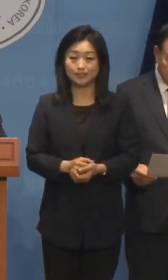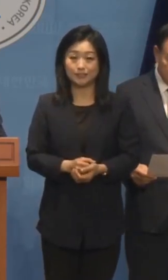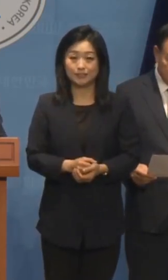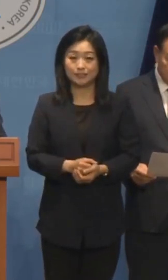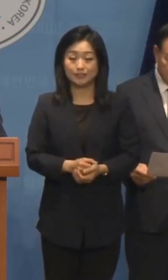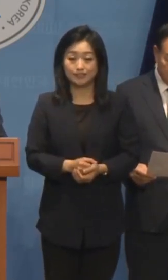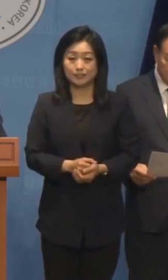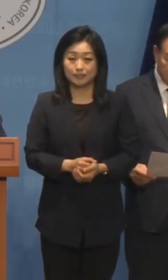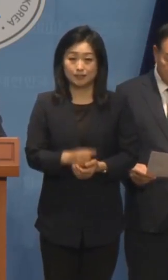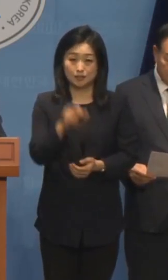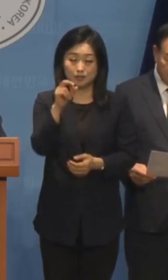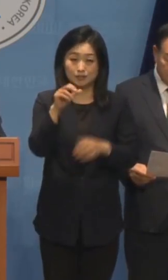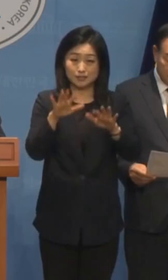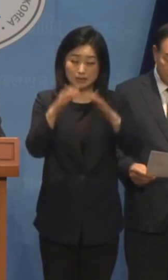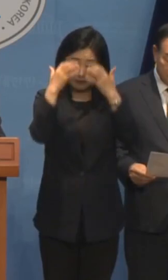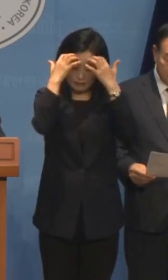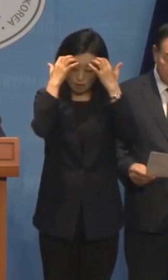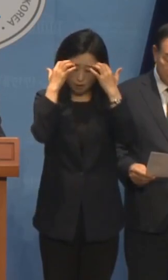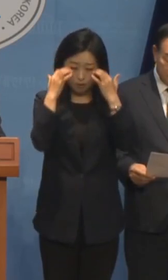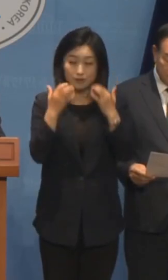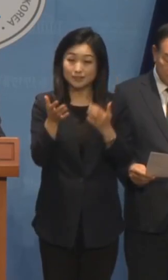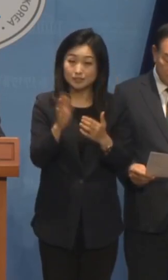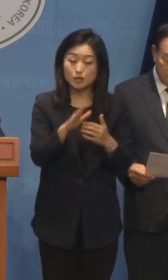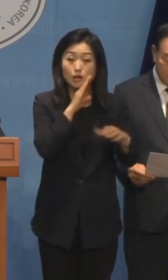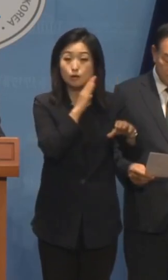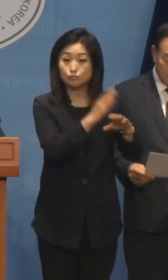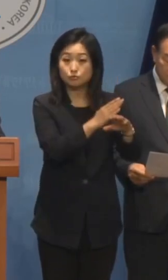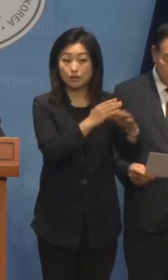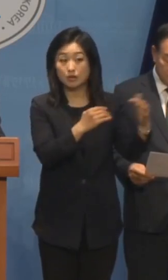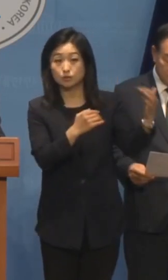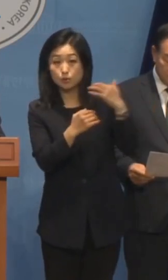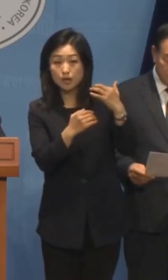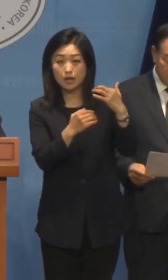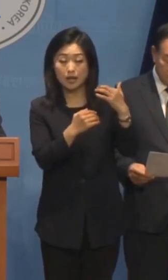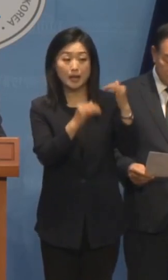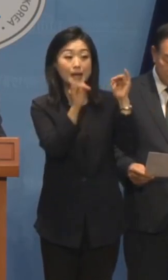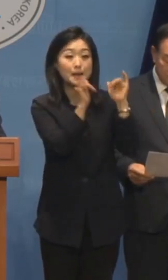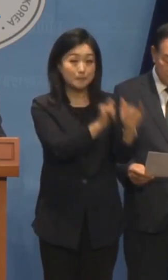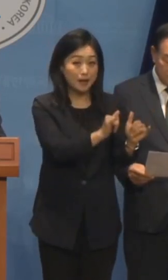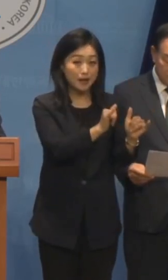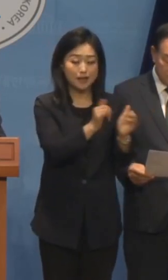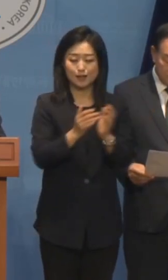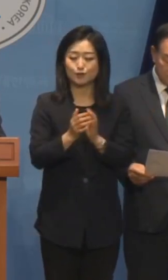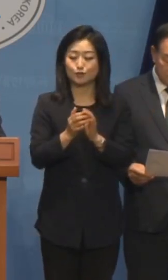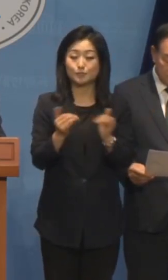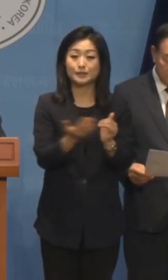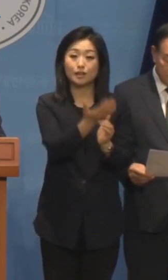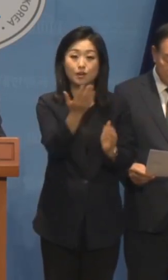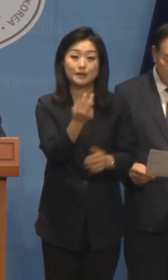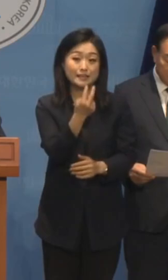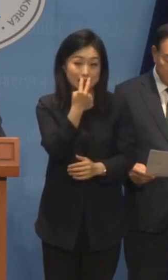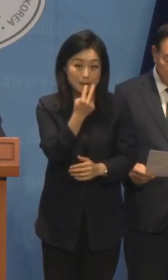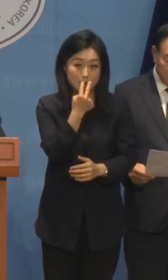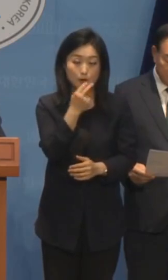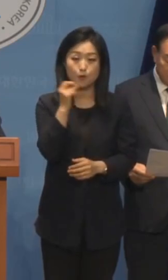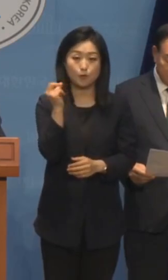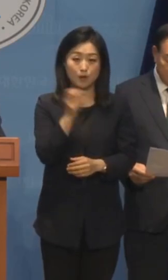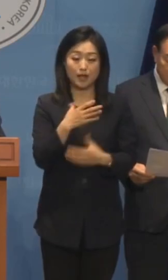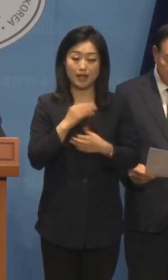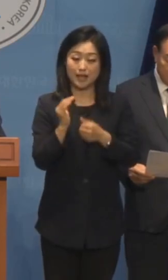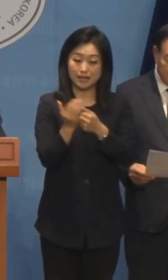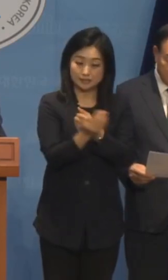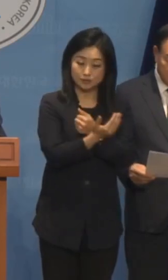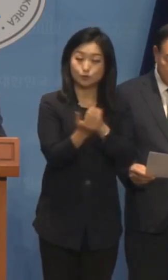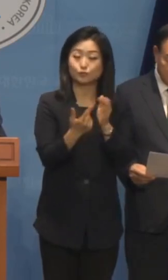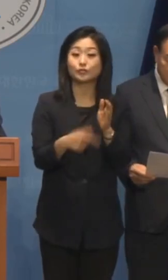연이은 폭염특보 속에서 북한의 전면전 도발을 가정해 국민의 생명과 안전을